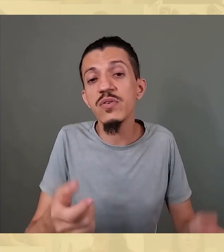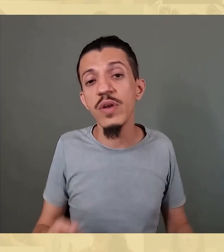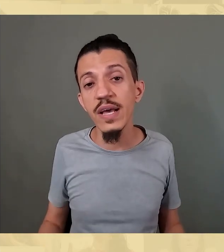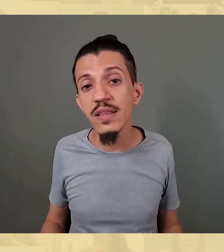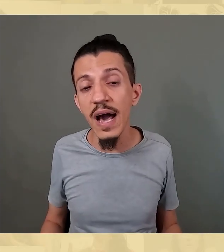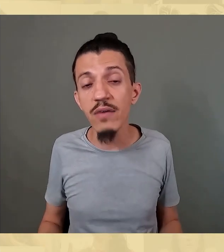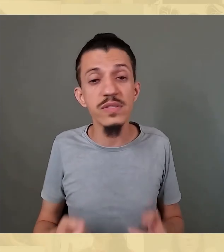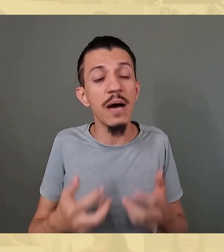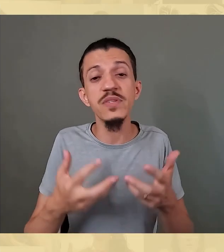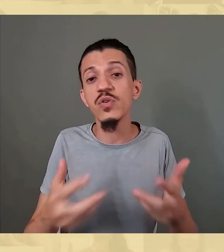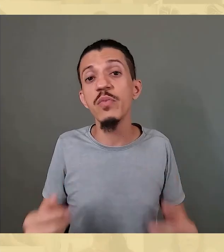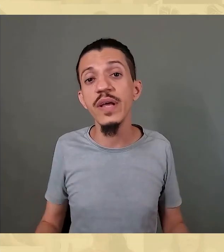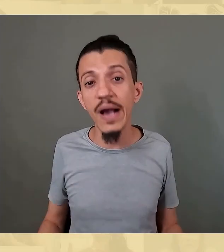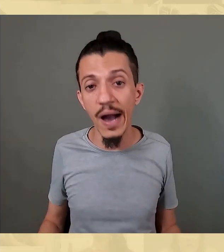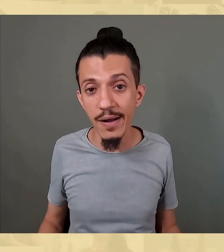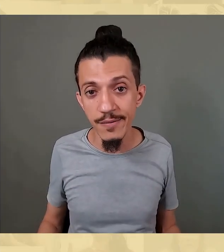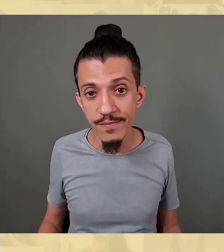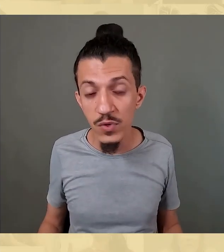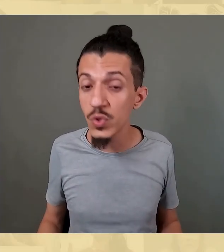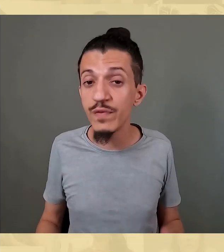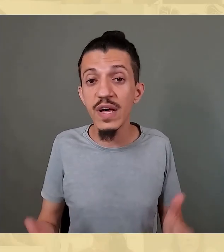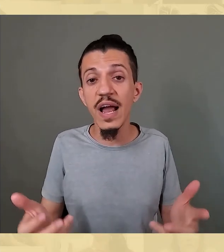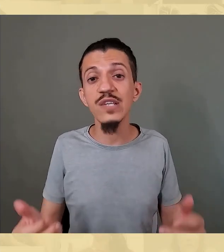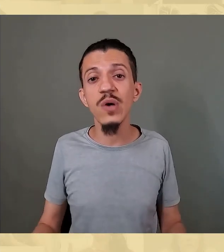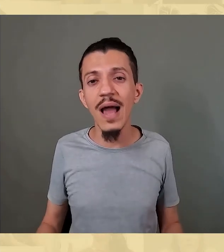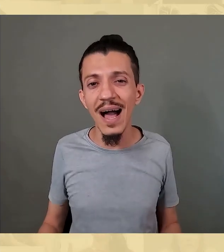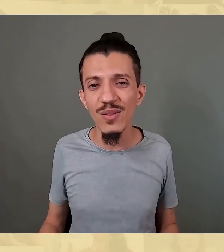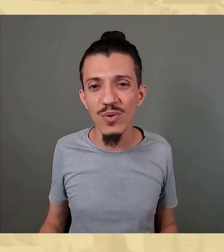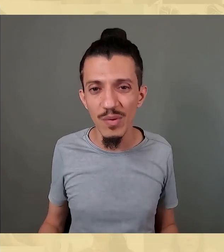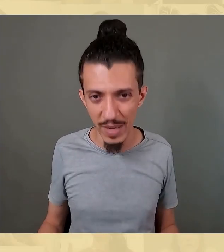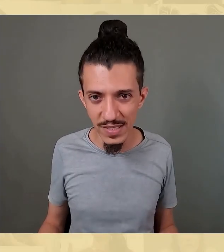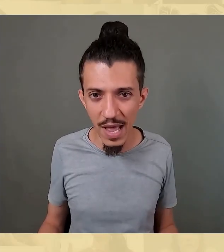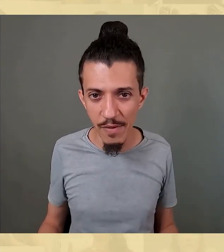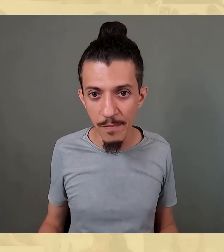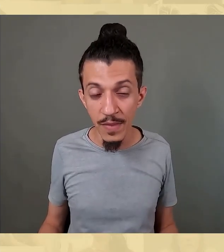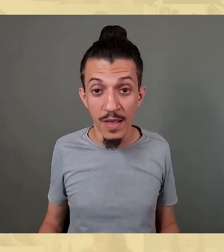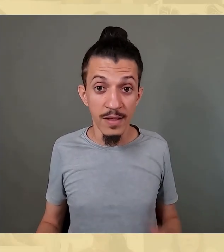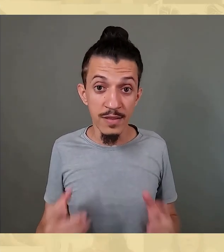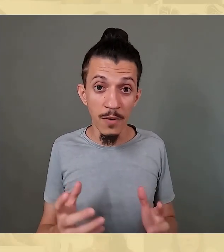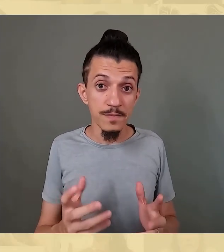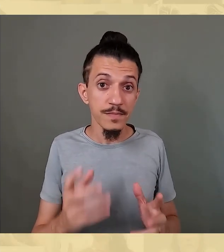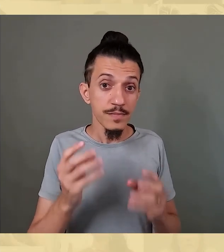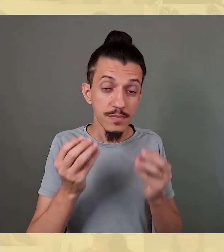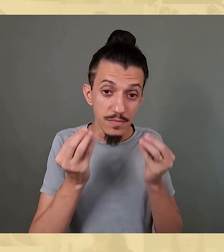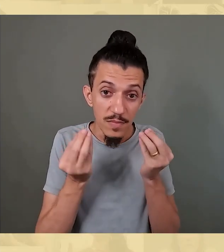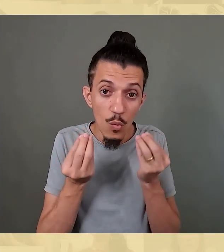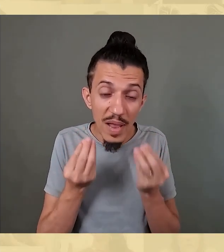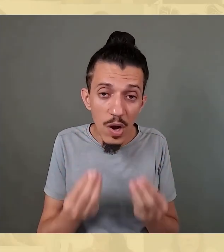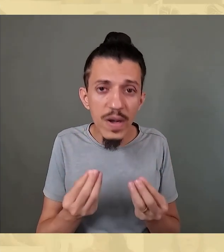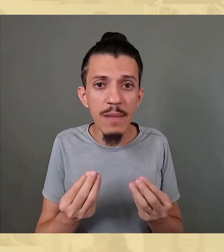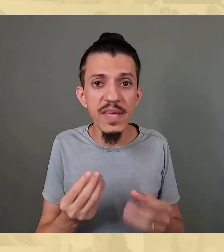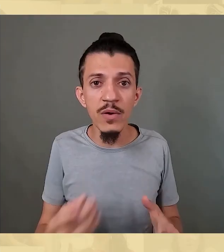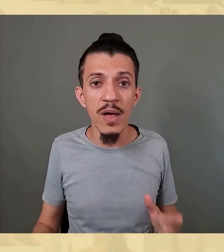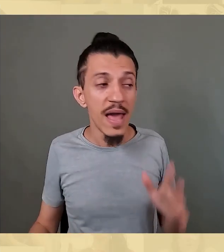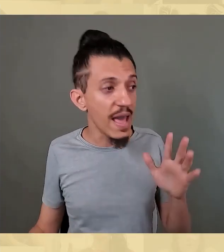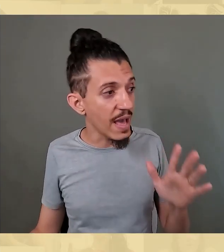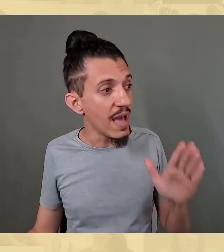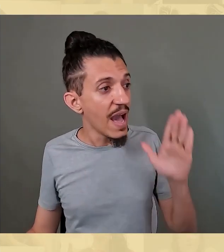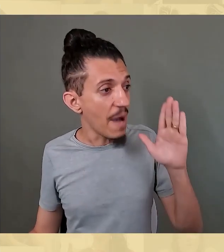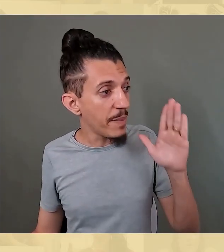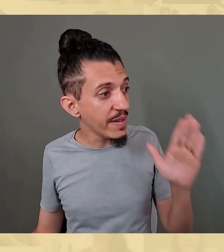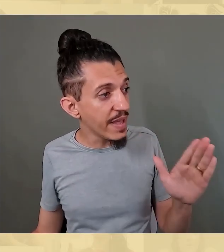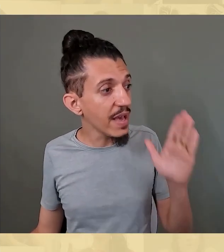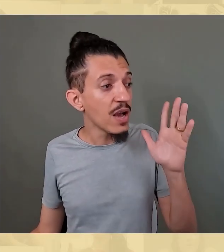se conectar, não sabe se comunicar. O surdo fica lá isolado, percebe? Então, o melhor caminho